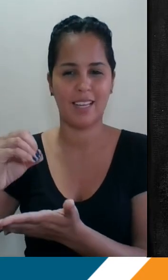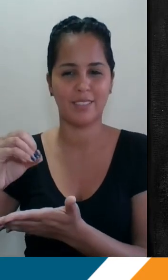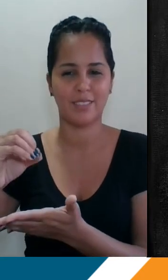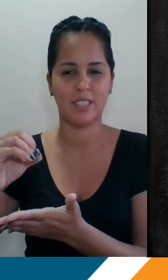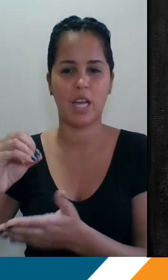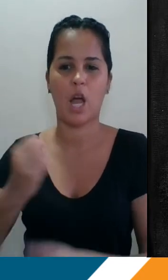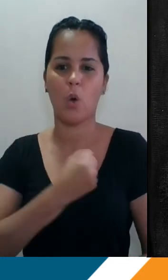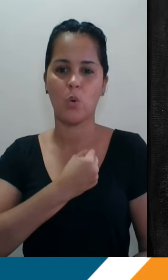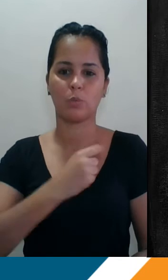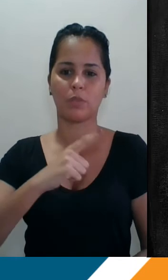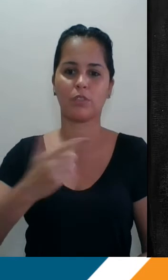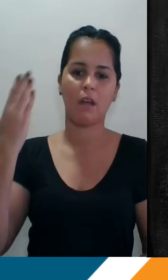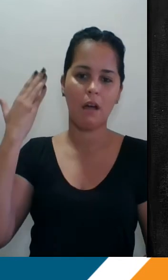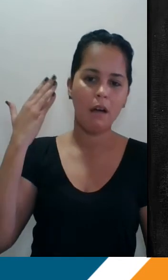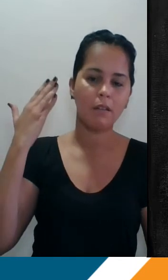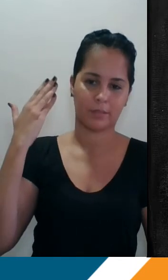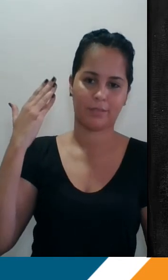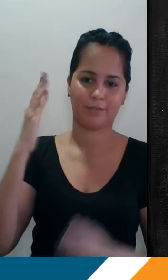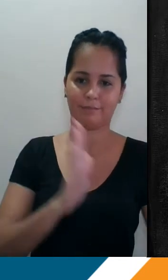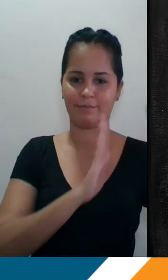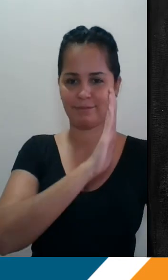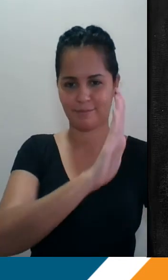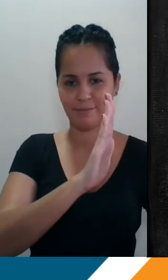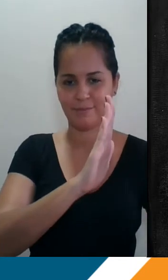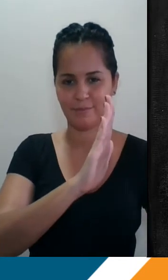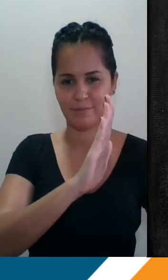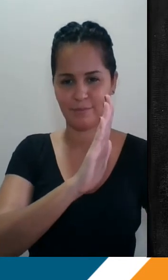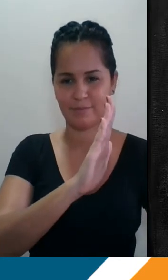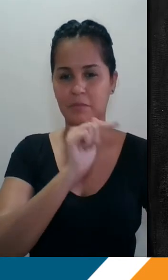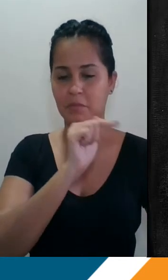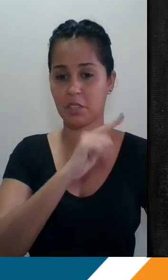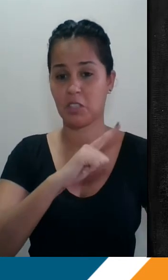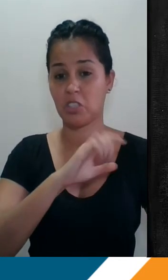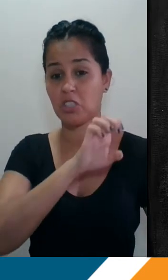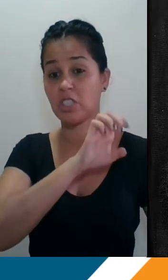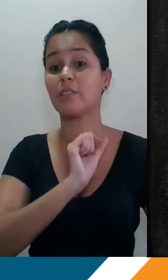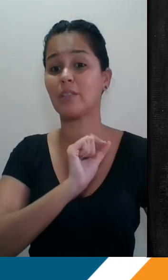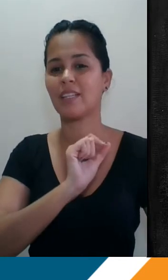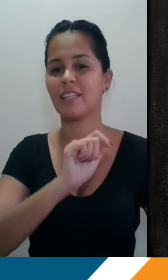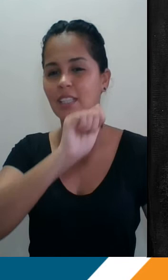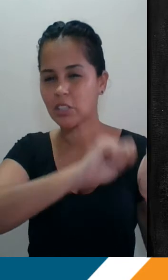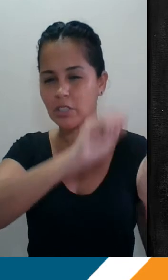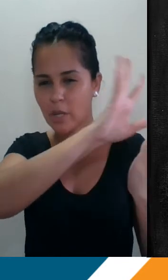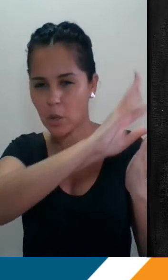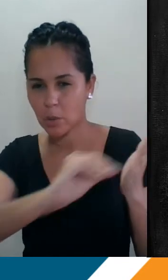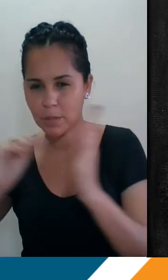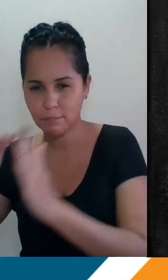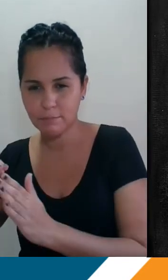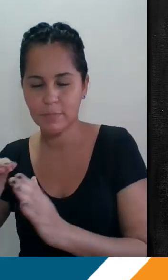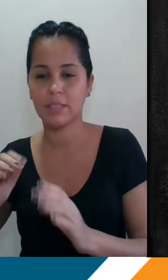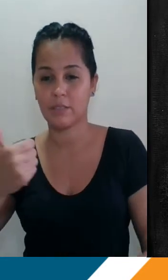que eu tinha do outro lado da inequação, ou seja, do que eu tinha do lado esquerdo. Então tem que escrever a base